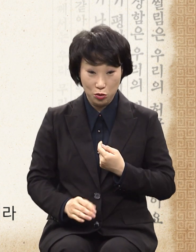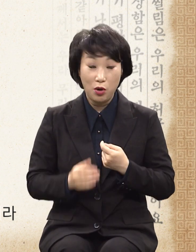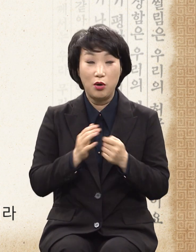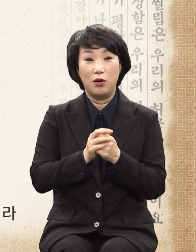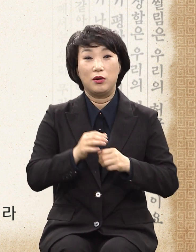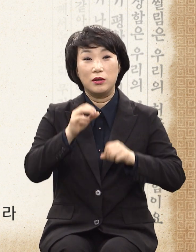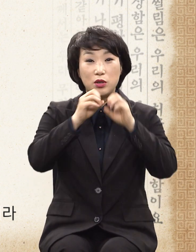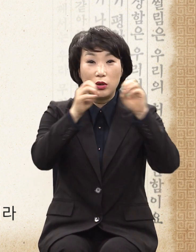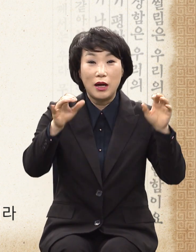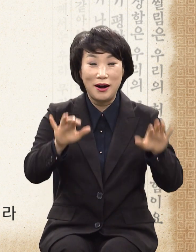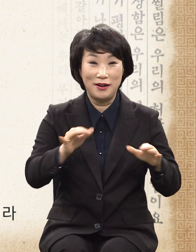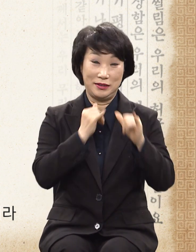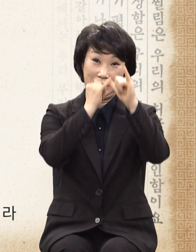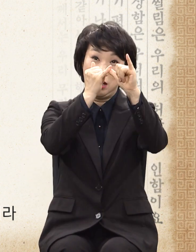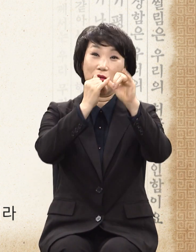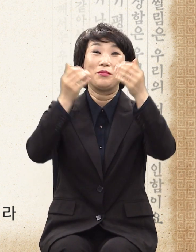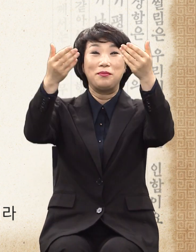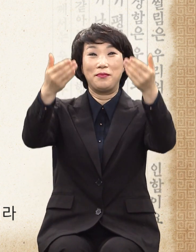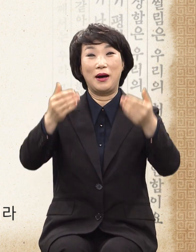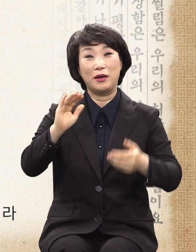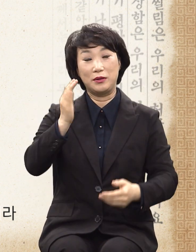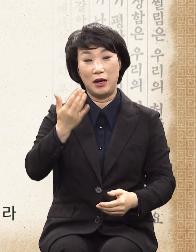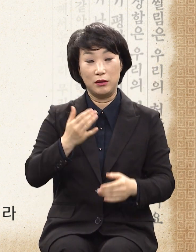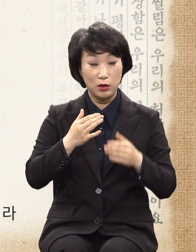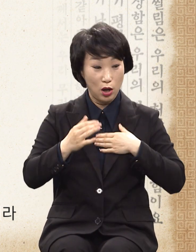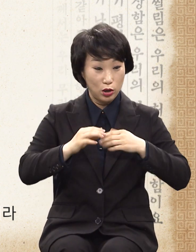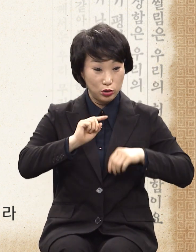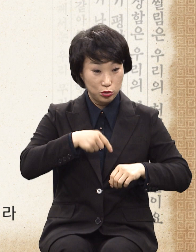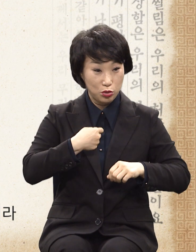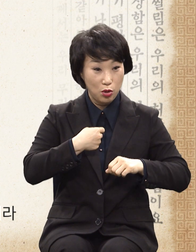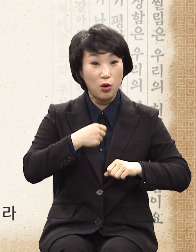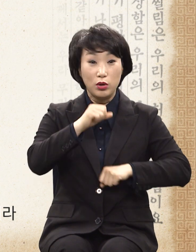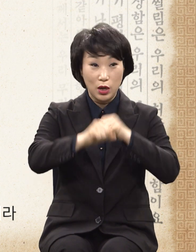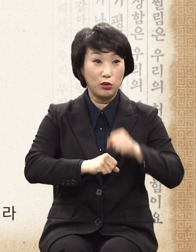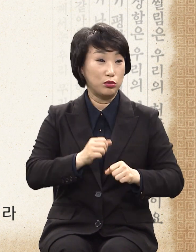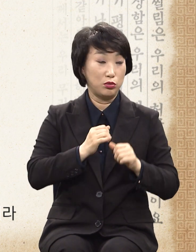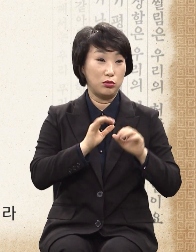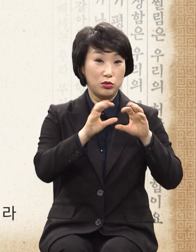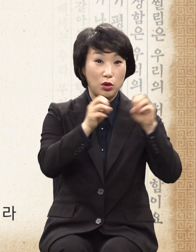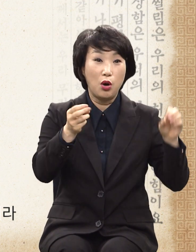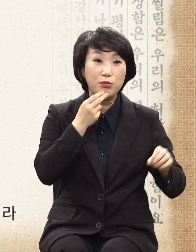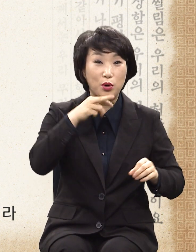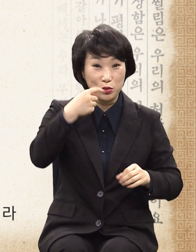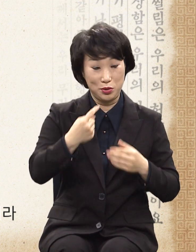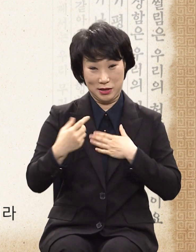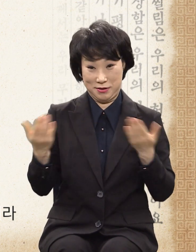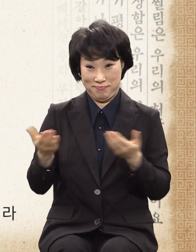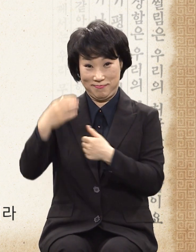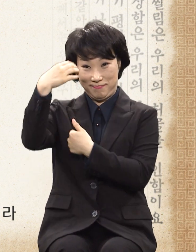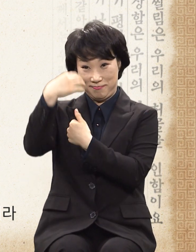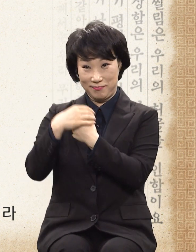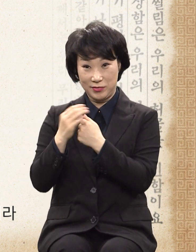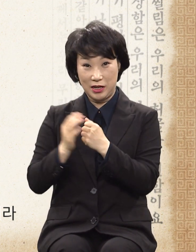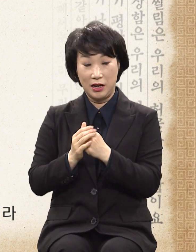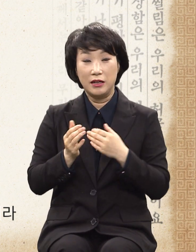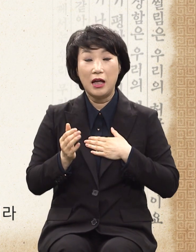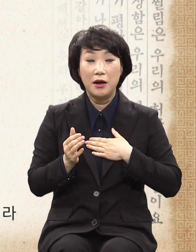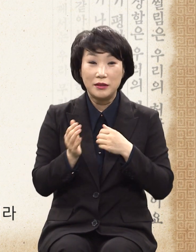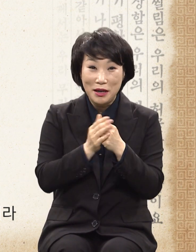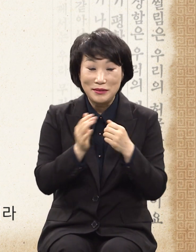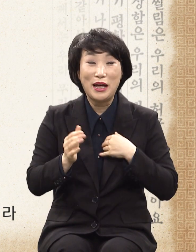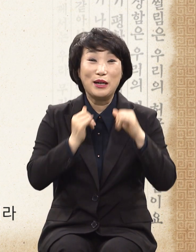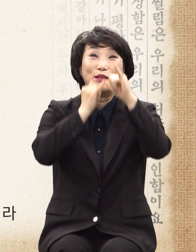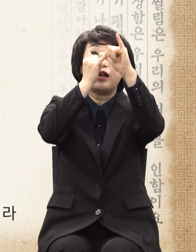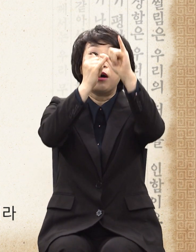이것을 행하면 상을 얻으려니와 임의로 아니한다 할지라도 나는 직분을 맡았노라. 그런즉 내